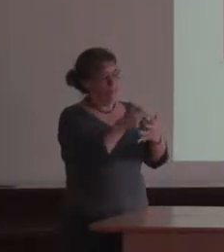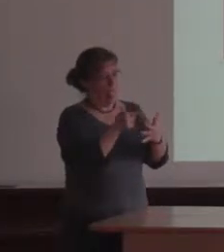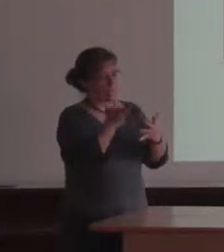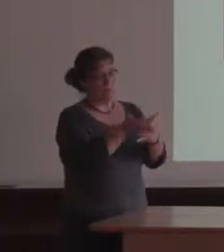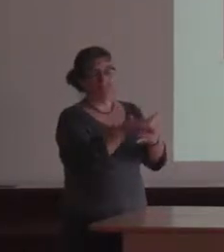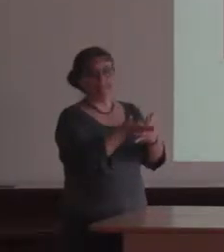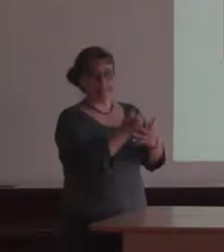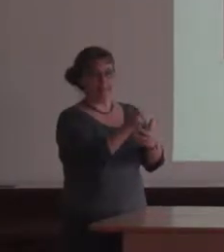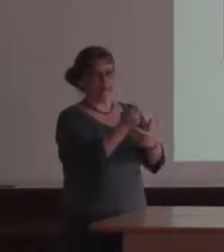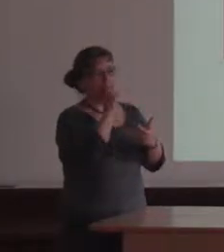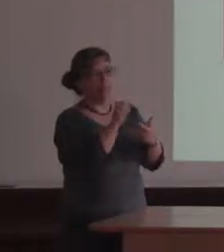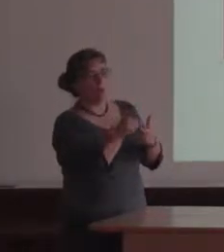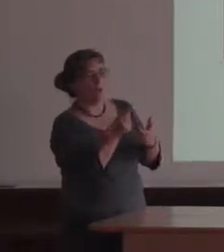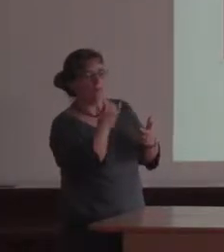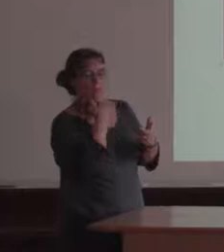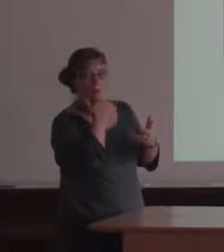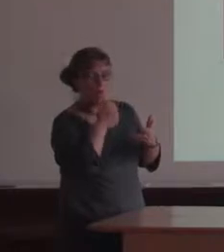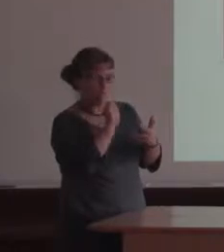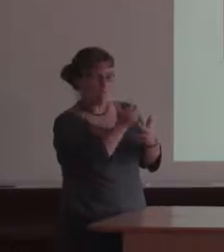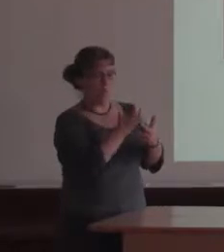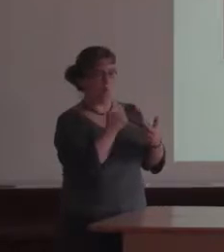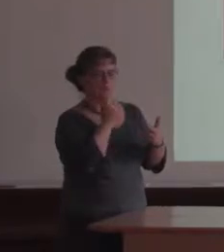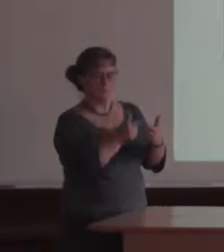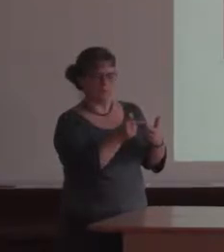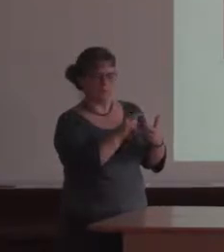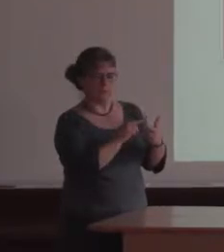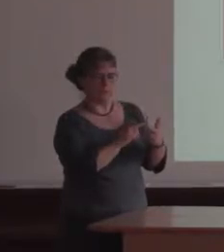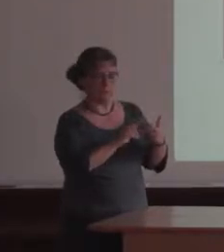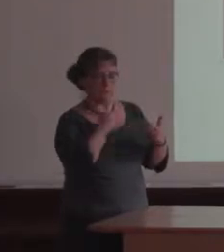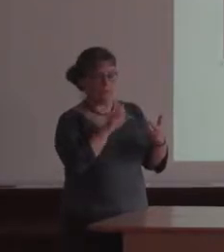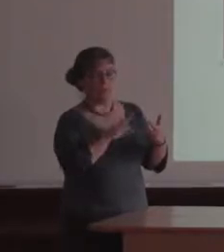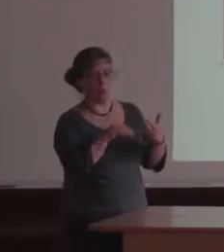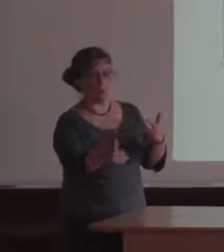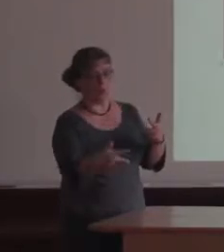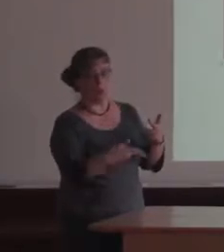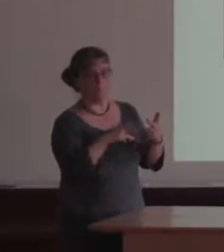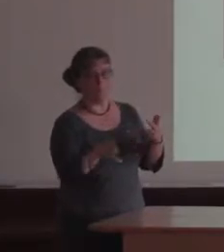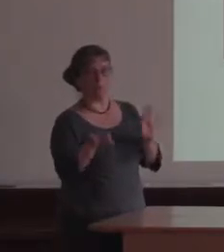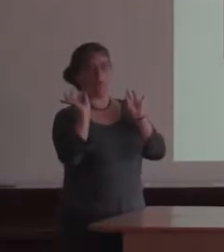d'exécution de ce test et tu interromps l'exécution des autres.